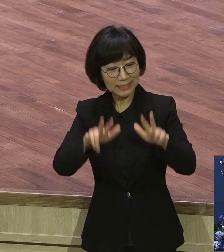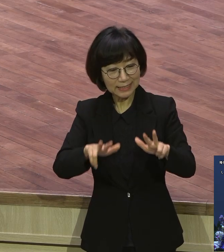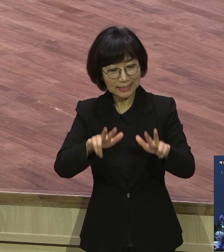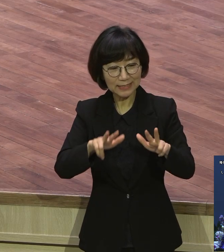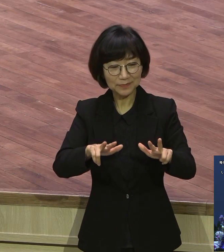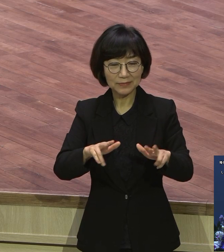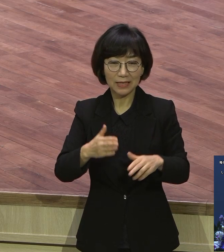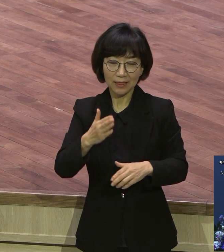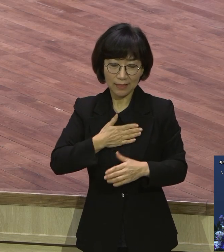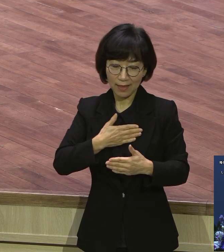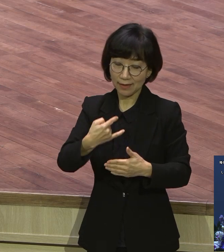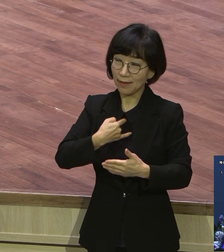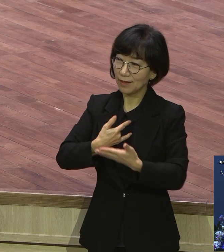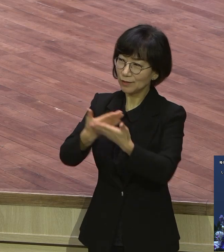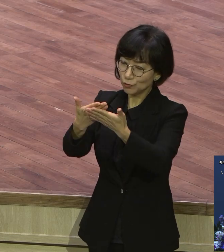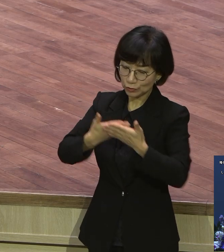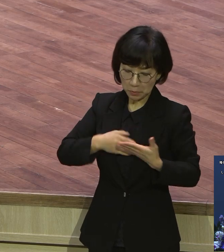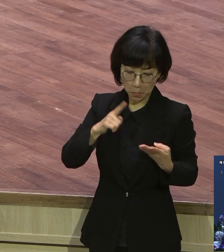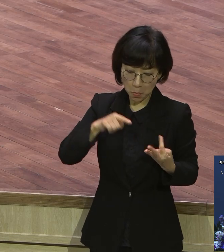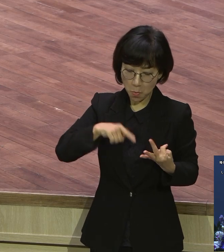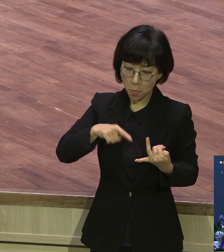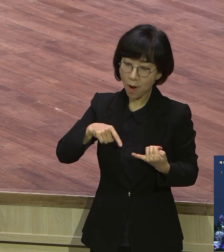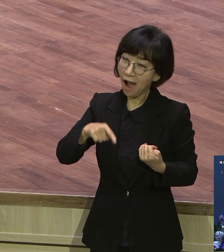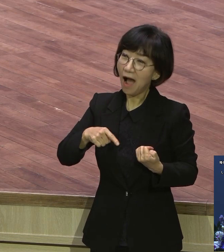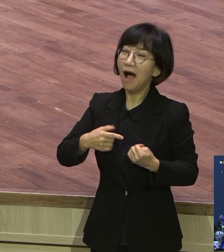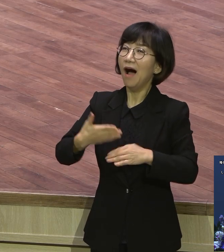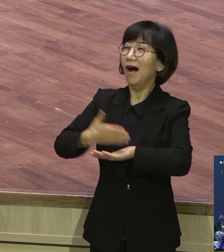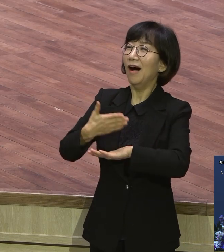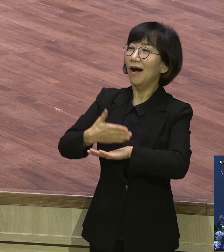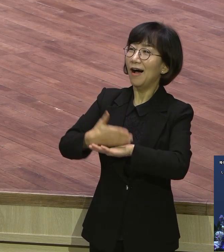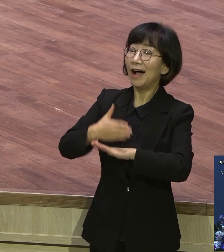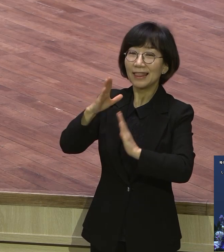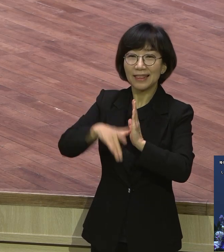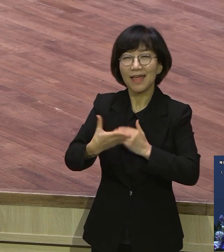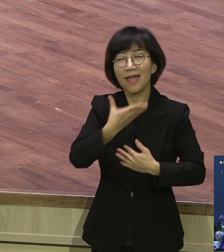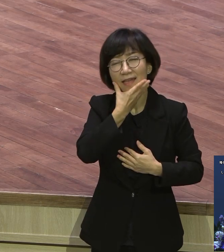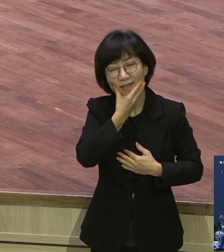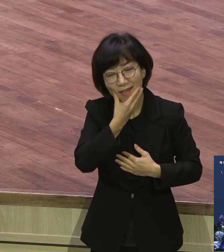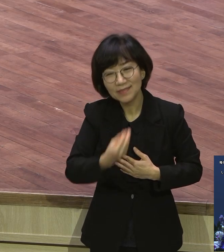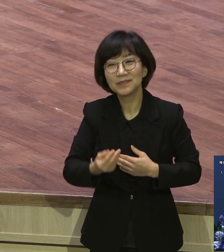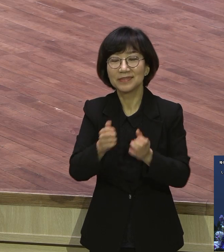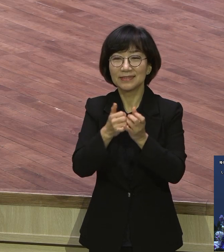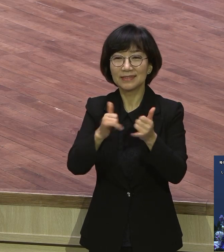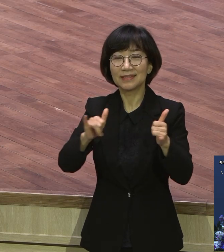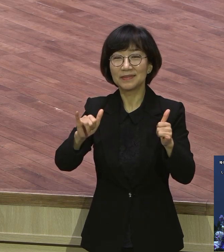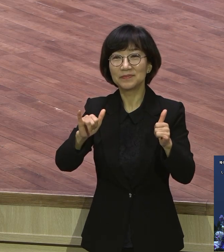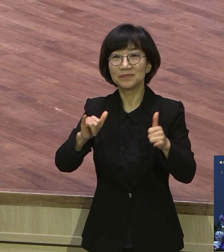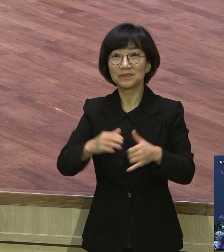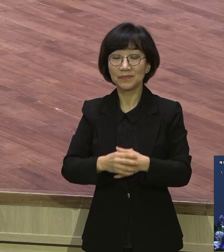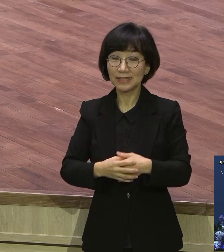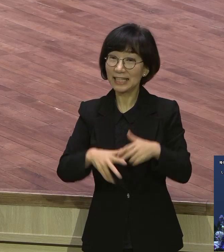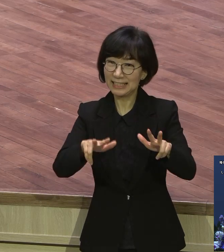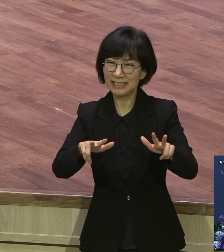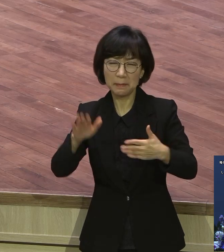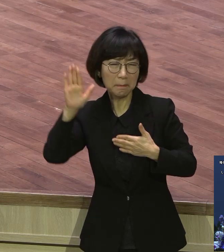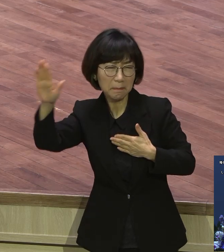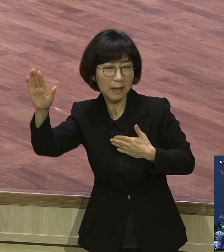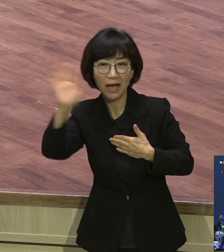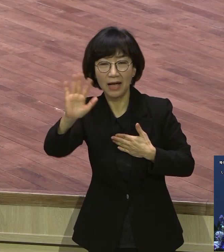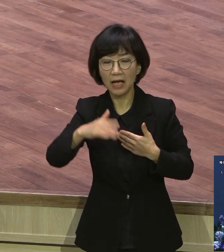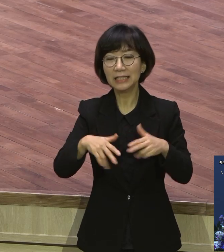내게 주신 것 감사할 때 행복한 자가 돼요 지금 현재입니다 현재